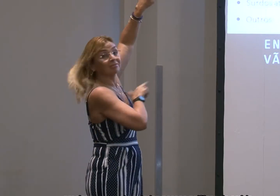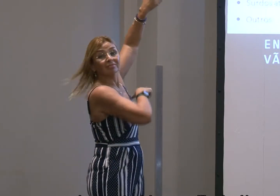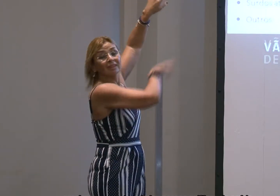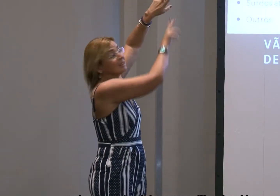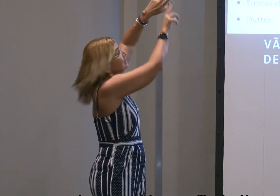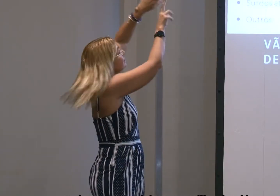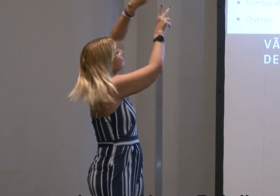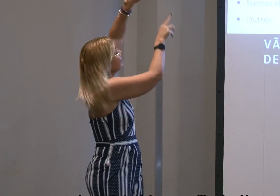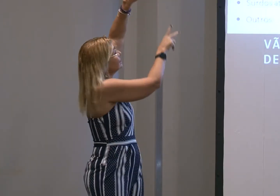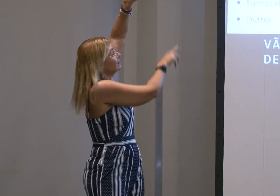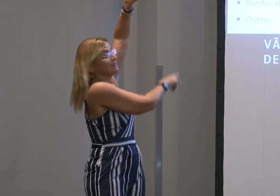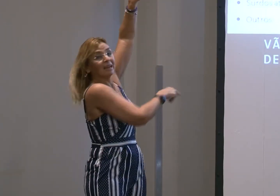de saúde.